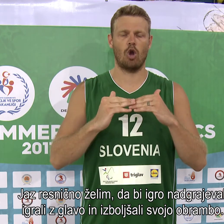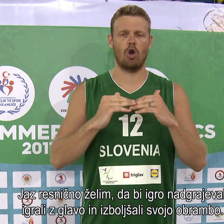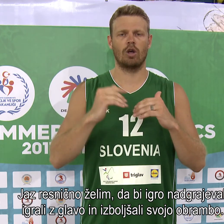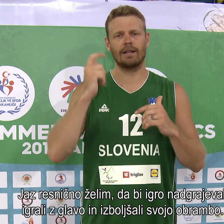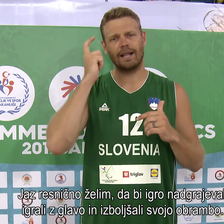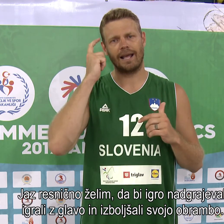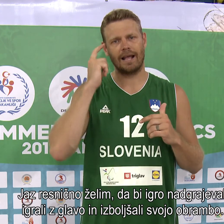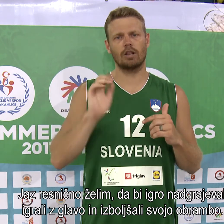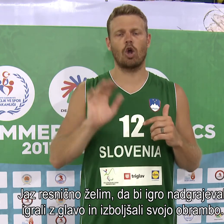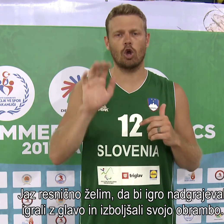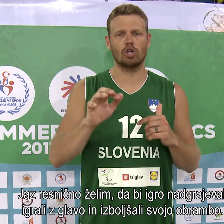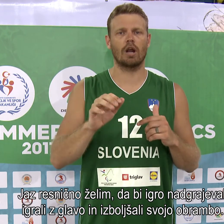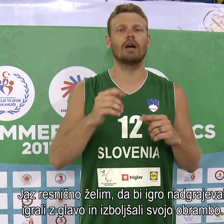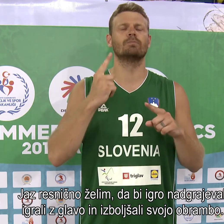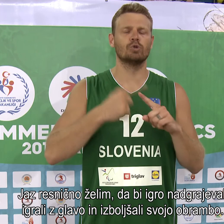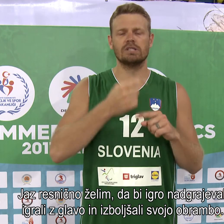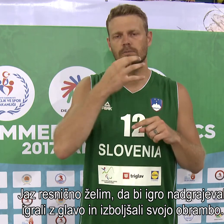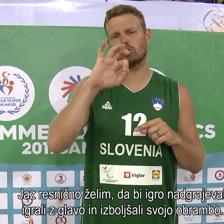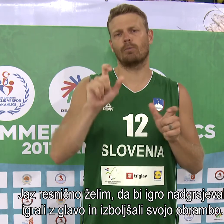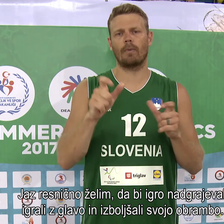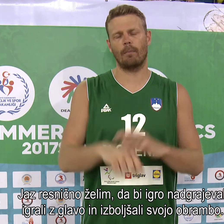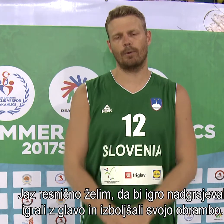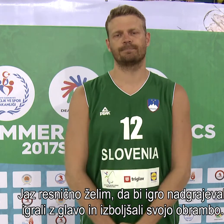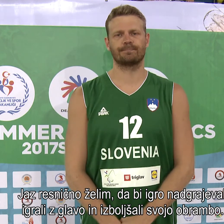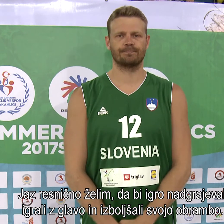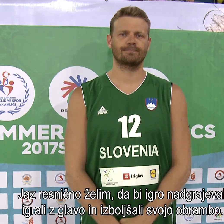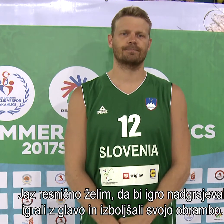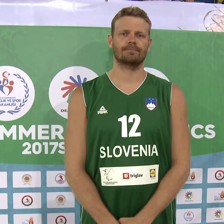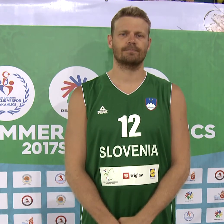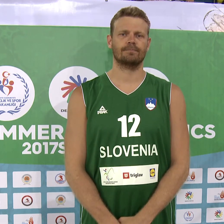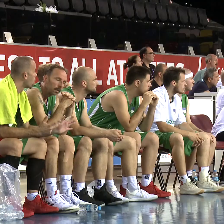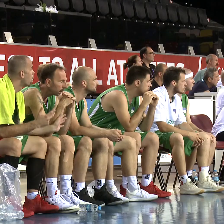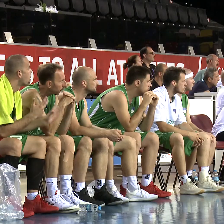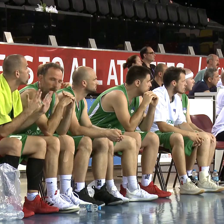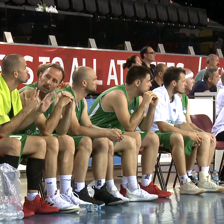igro nadgrajevali, igrali z glavo in izboljšali svojo obrambo.